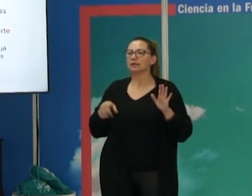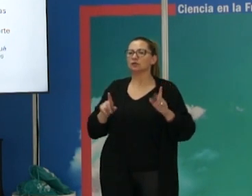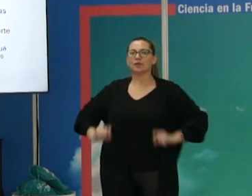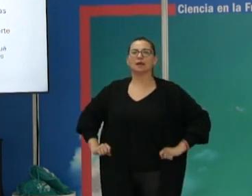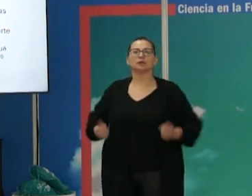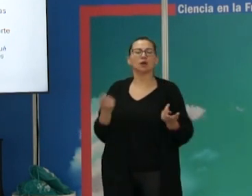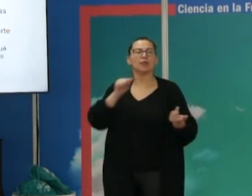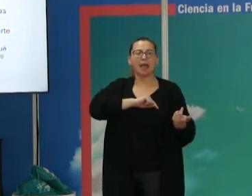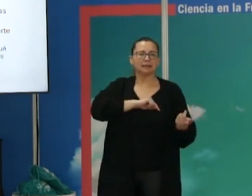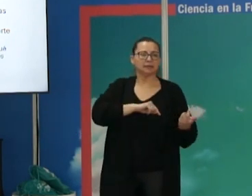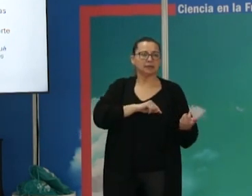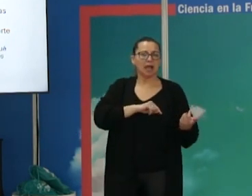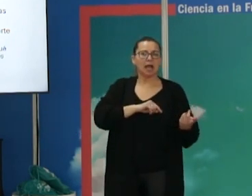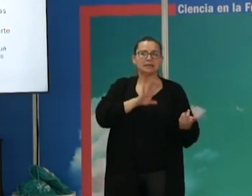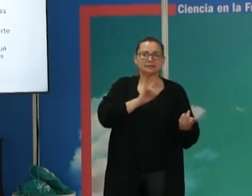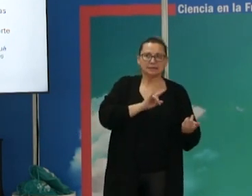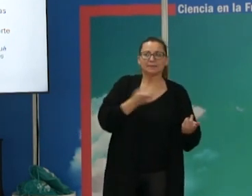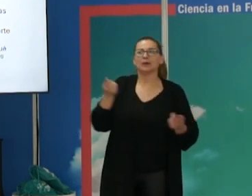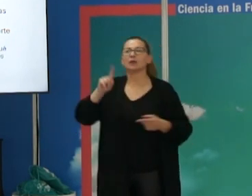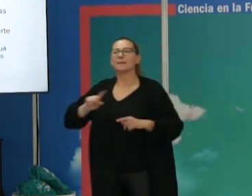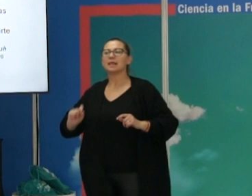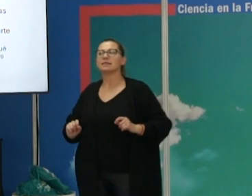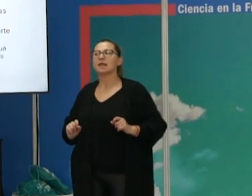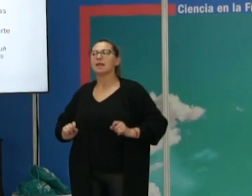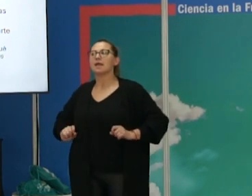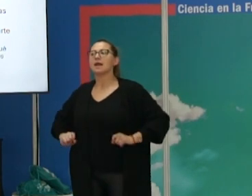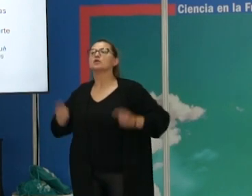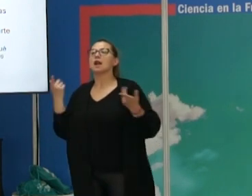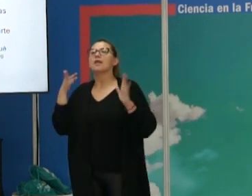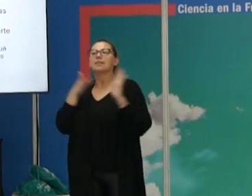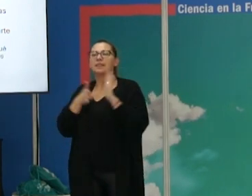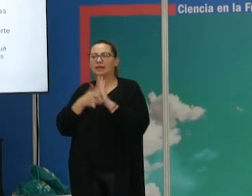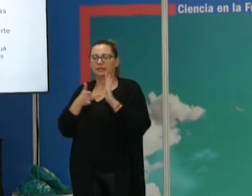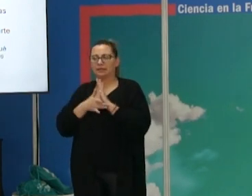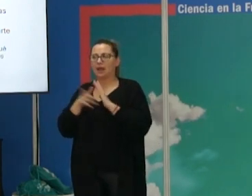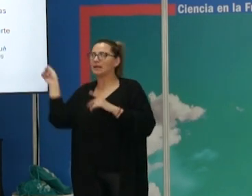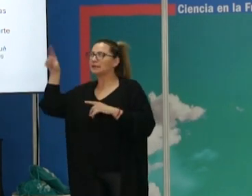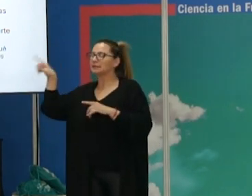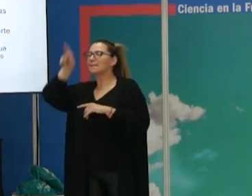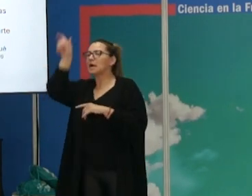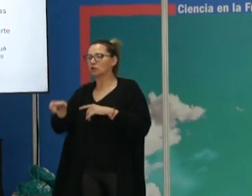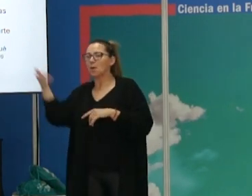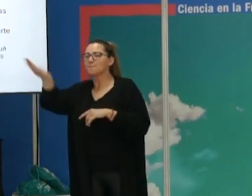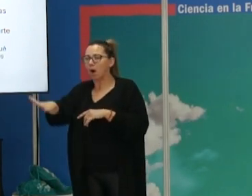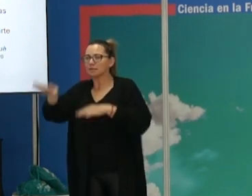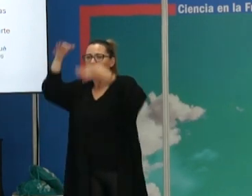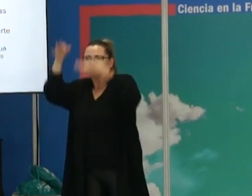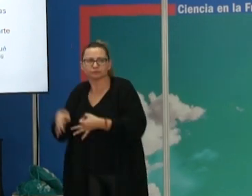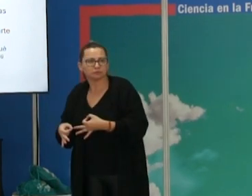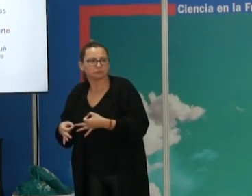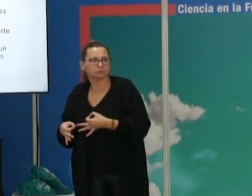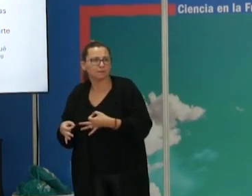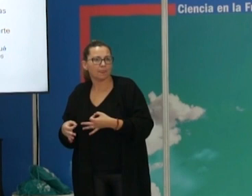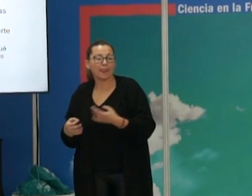solo, es de naturaleza descriptiva. ¿Están muertos estos individuos? Esta es la pregunta, ¿no? Algunos